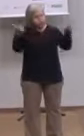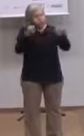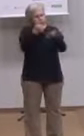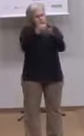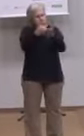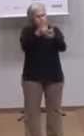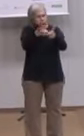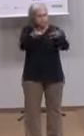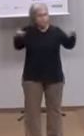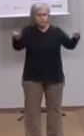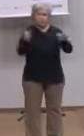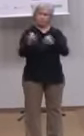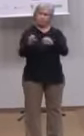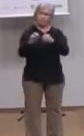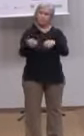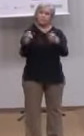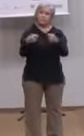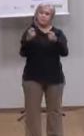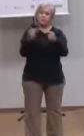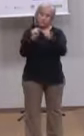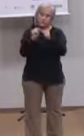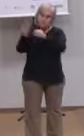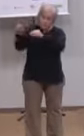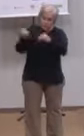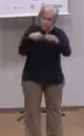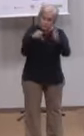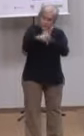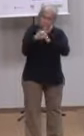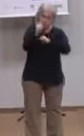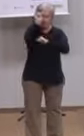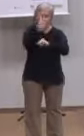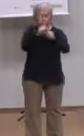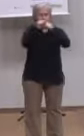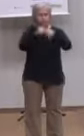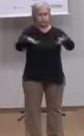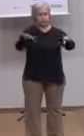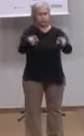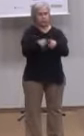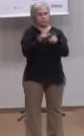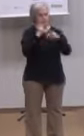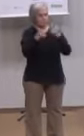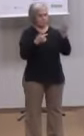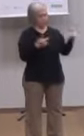presta aqui? Por que a gente não traz isso? Doutor Abraão está me falando aqui de um